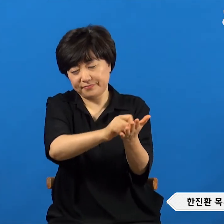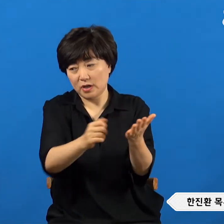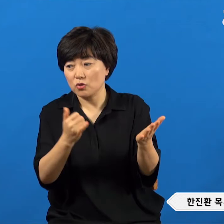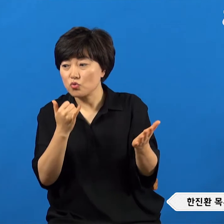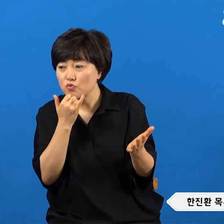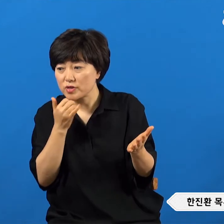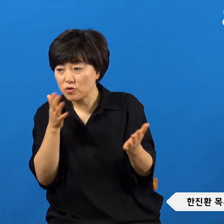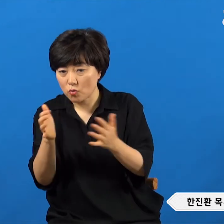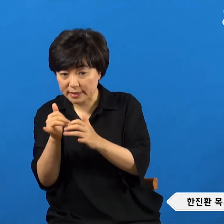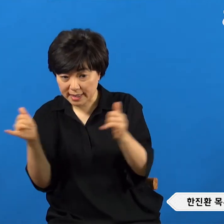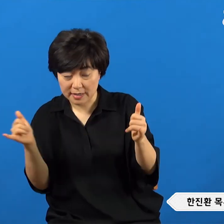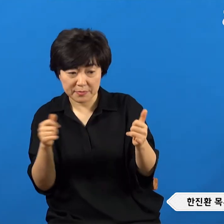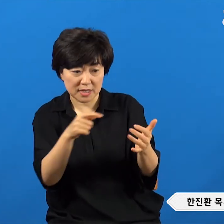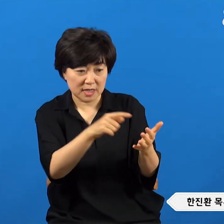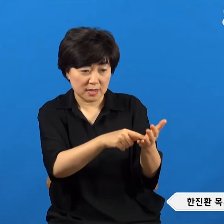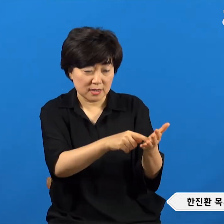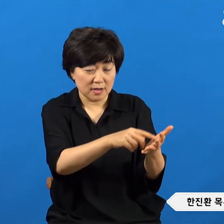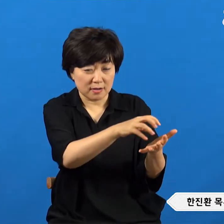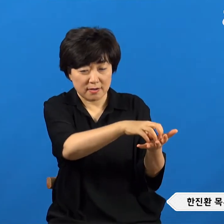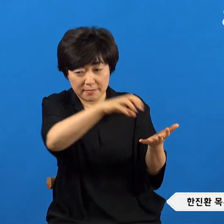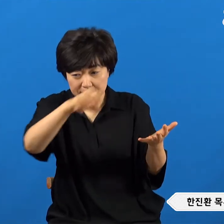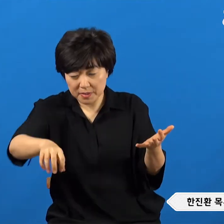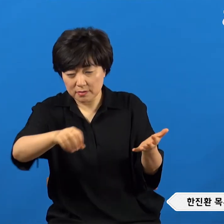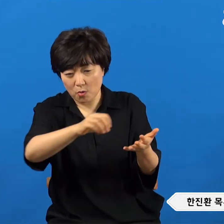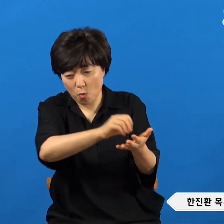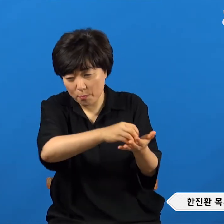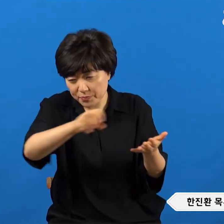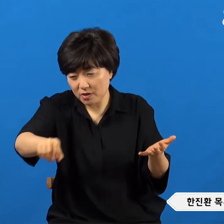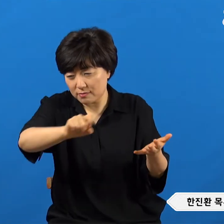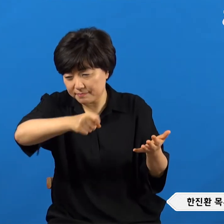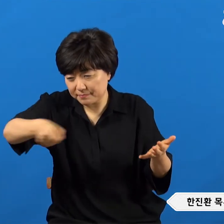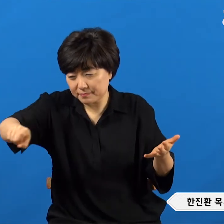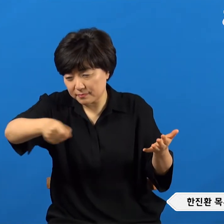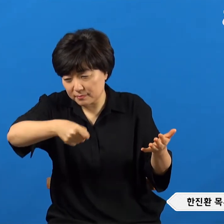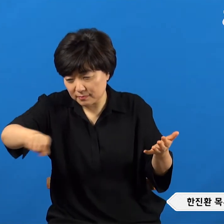옮겨 쓰는데 그냥 평생이 걸릴 정도라고 합니다.